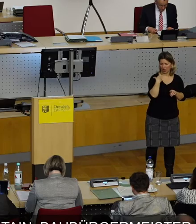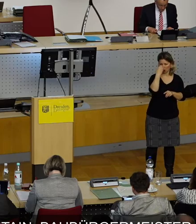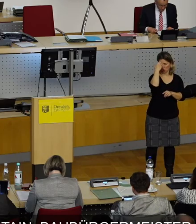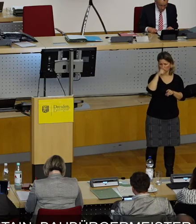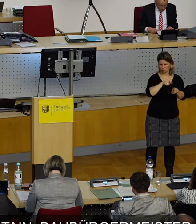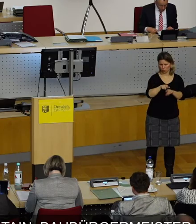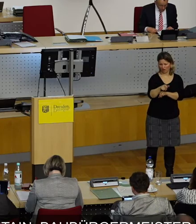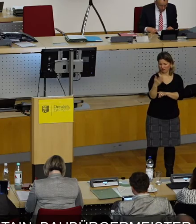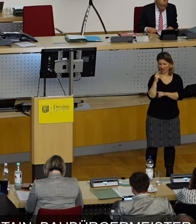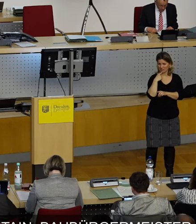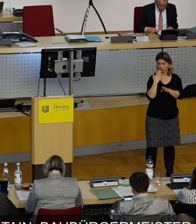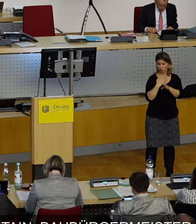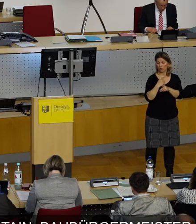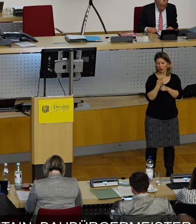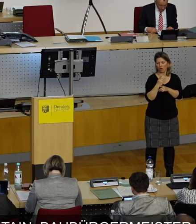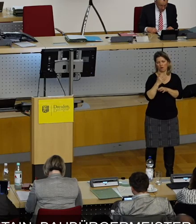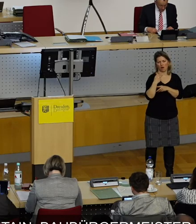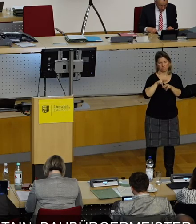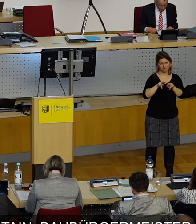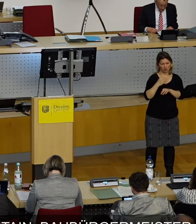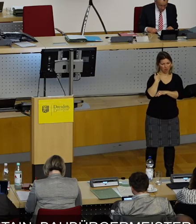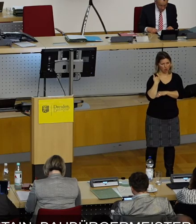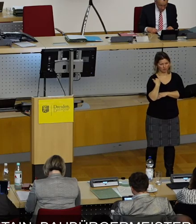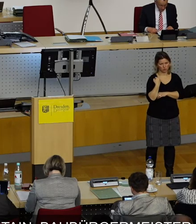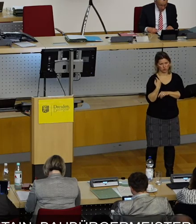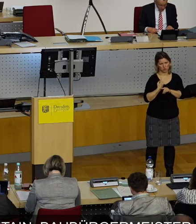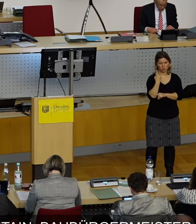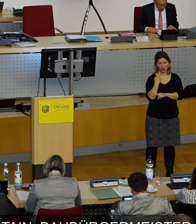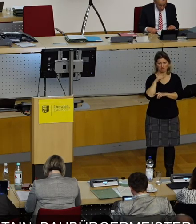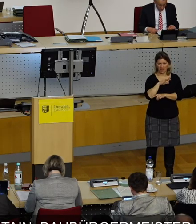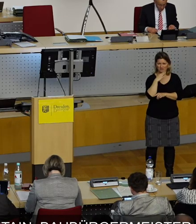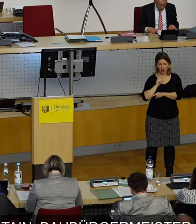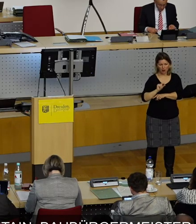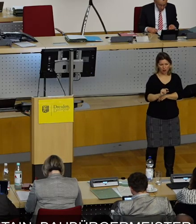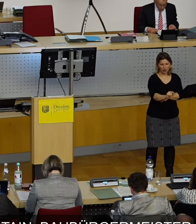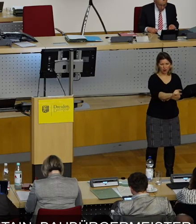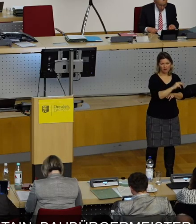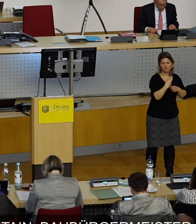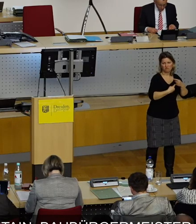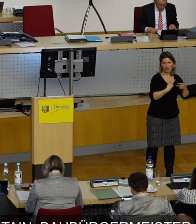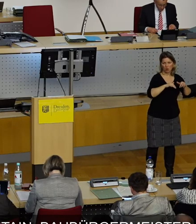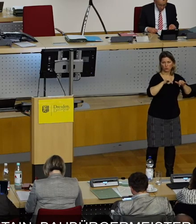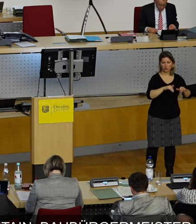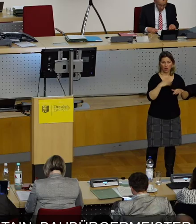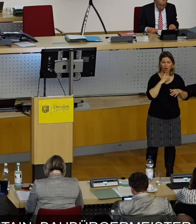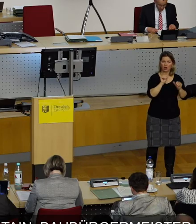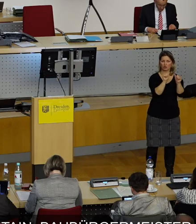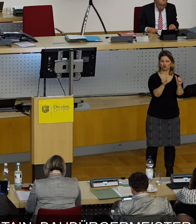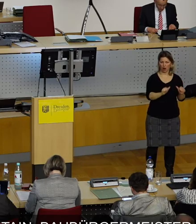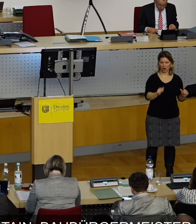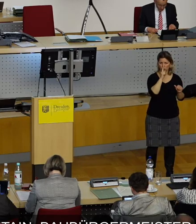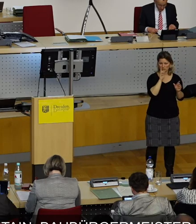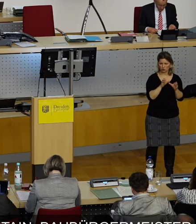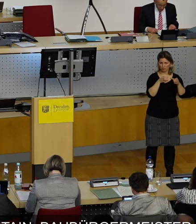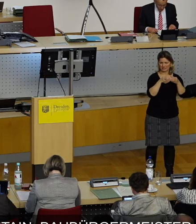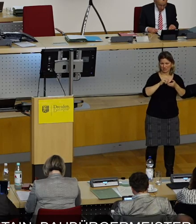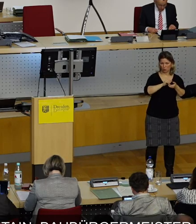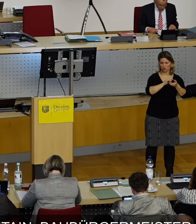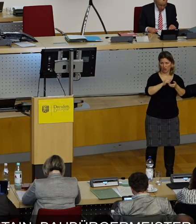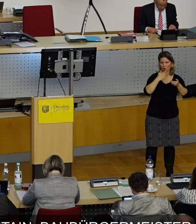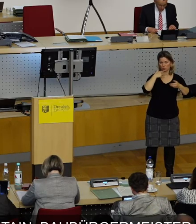aber das war ja nur das aufwendigste Verfahren. Wir haben parallel noch sehr, sehr viele andere, kleinere Verfahren gemacht. Wir haben eine Gestaltungskommission und auch da muss man